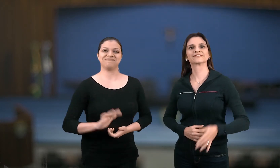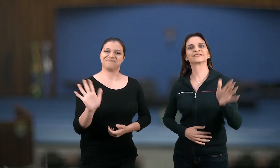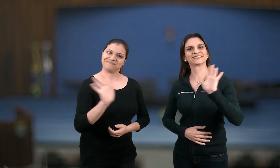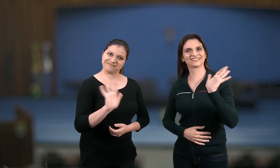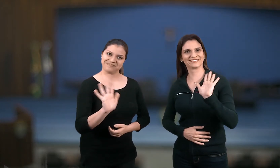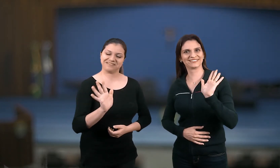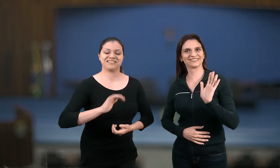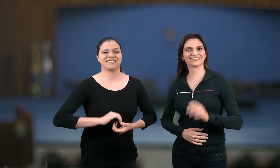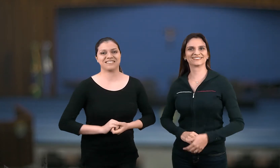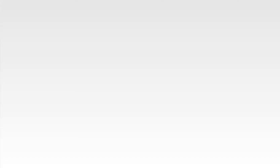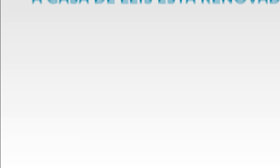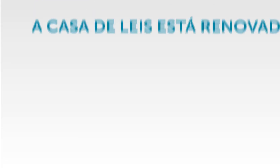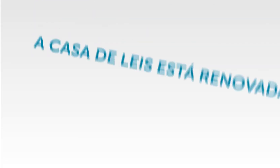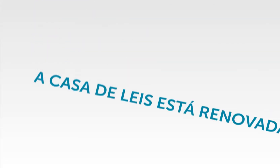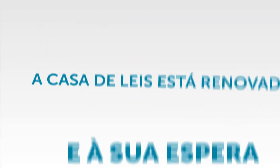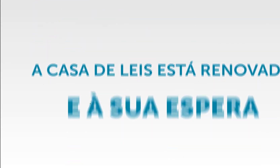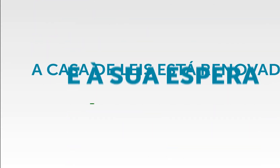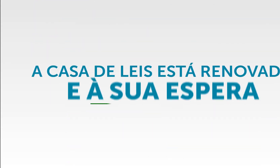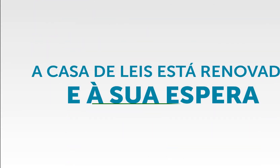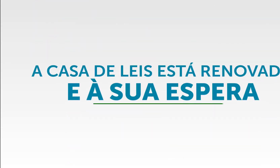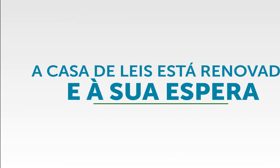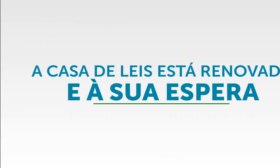Leis. Tchau!